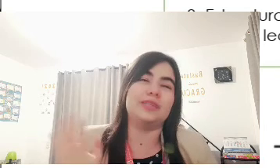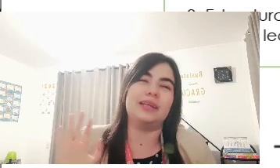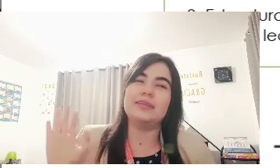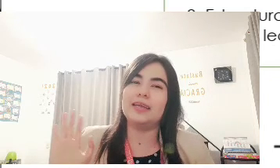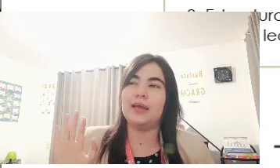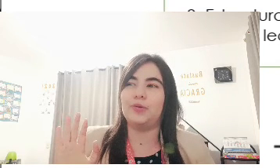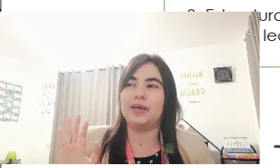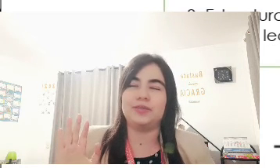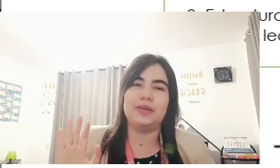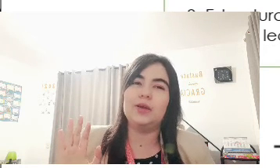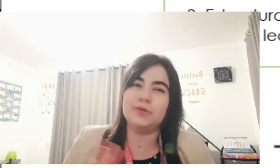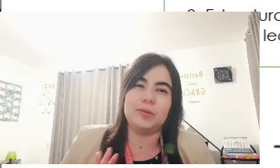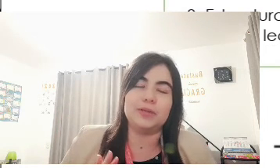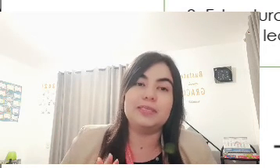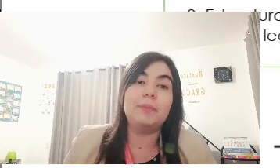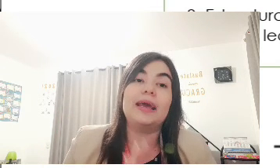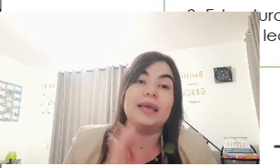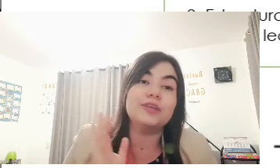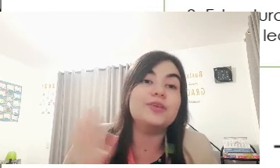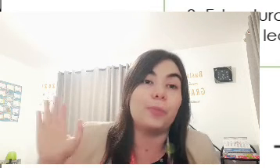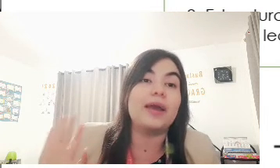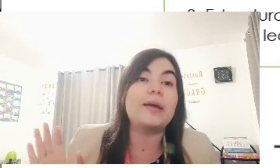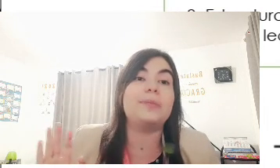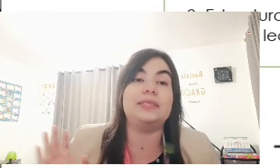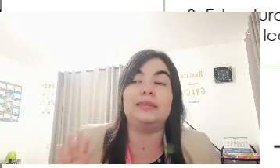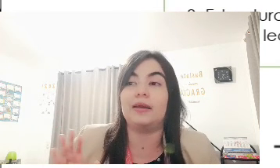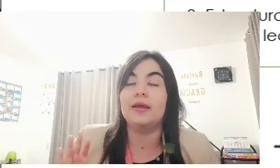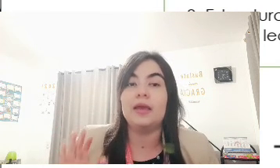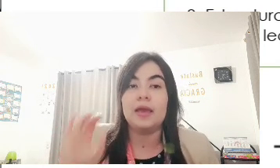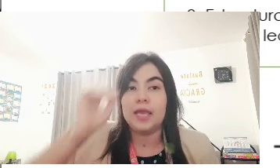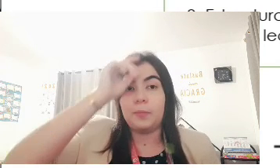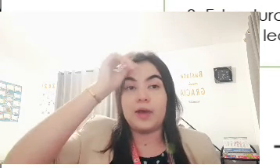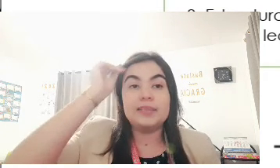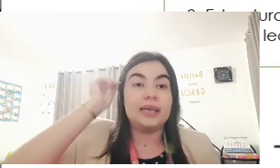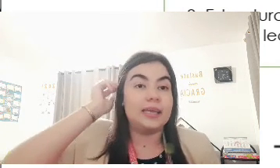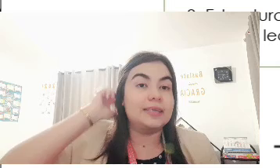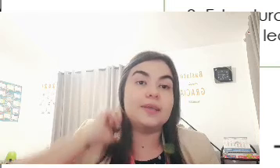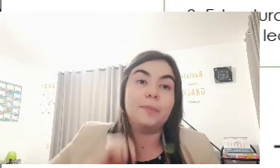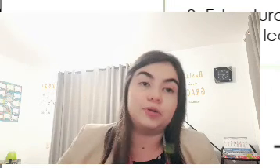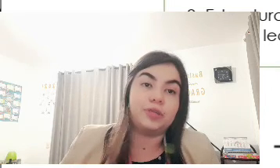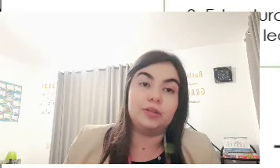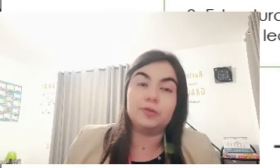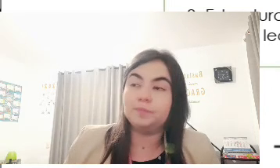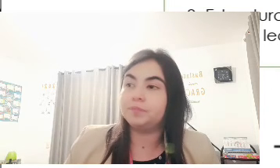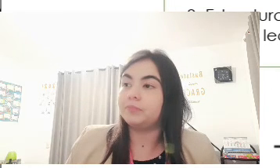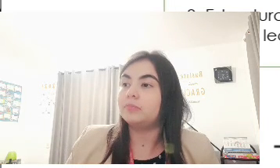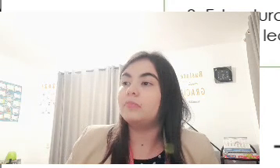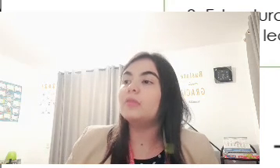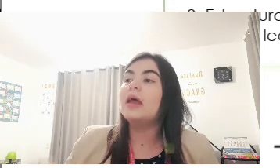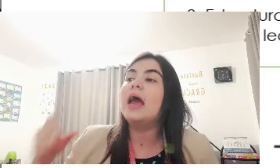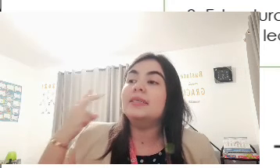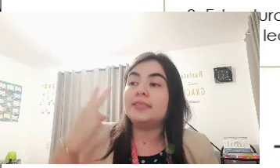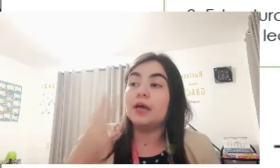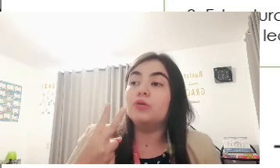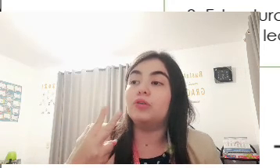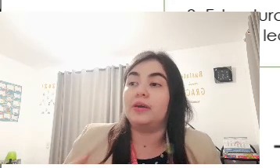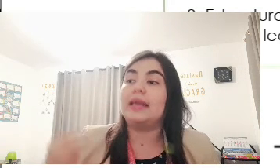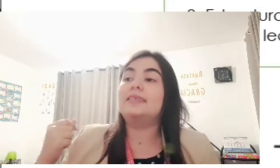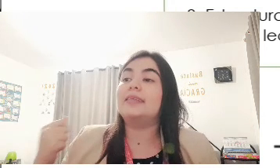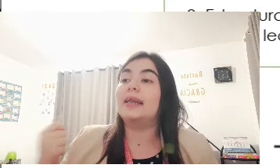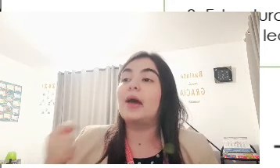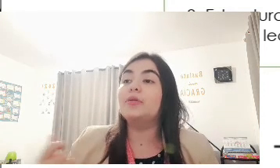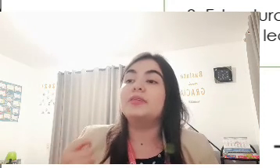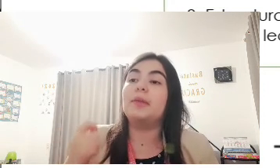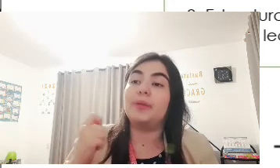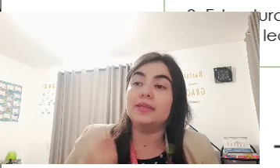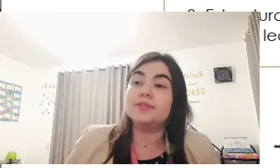a los docentes en la educación inclusiva, ¿sí? Para que ellos se puedan capacitar y puedan seguir este proyecto. Segundo,